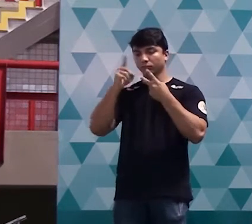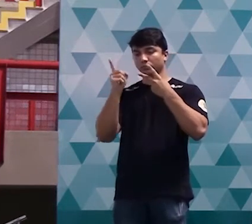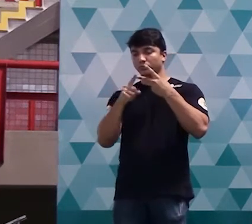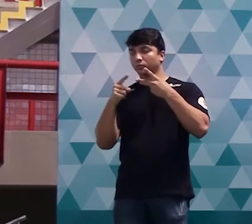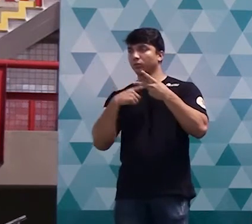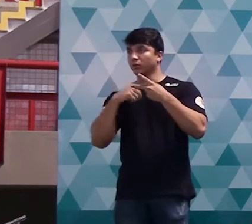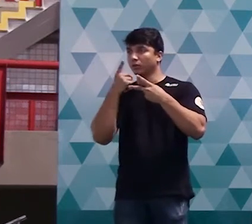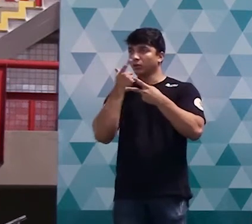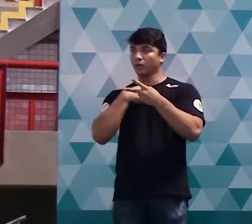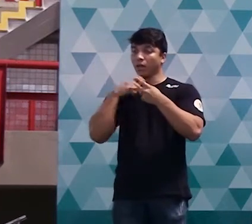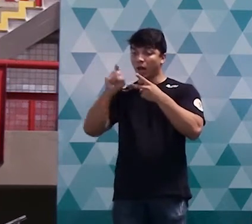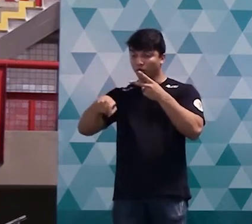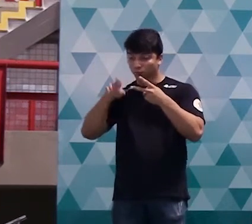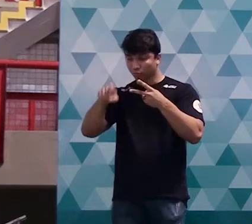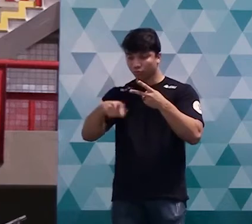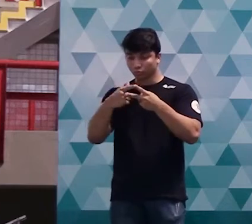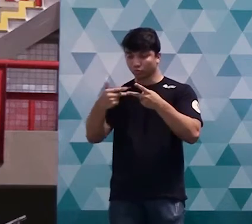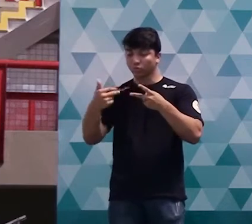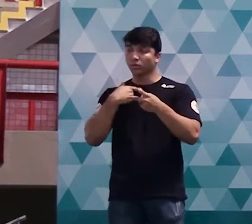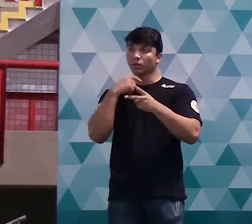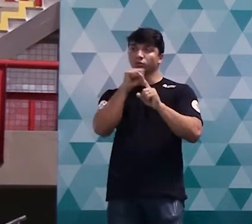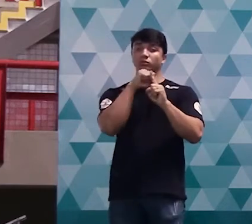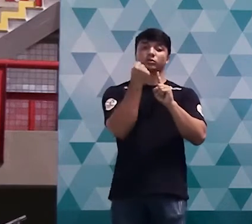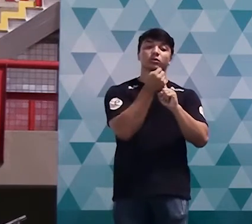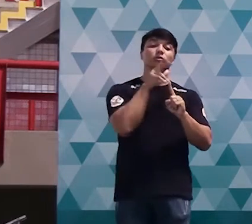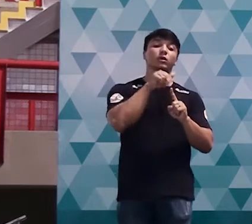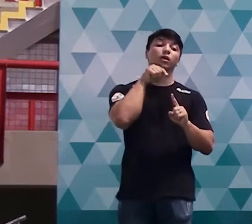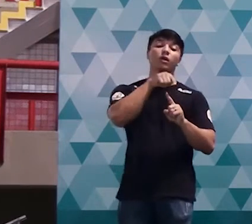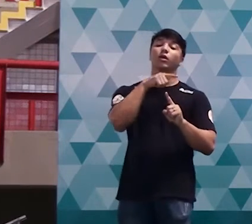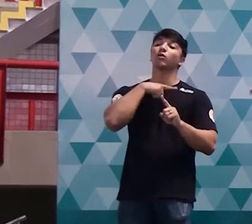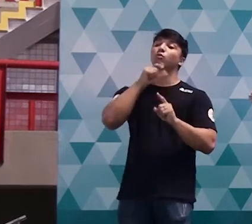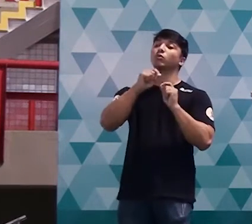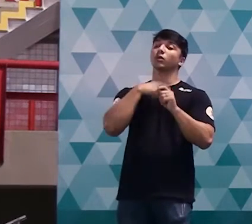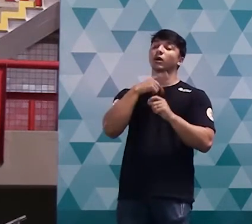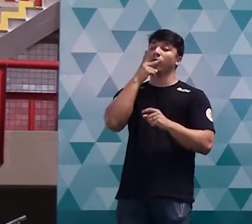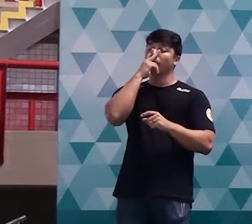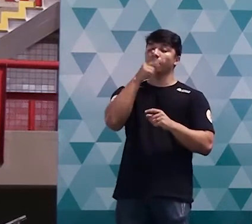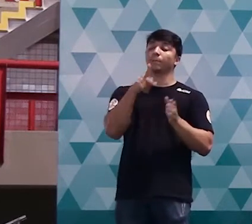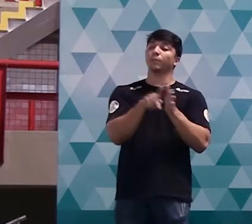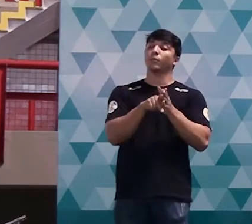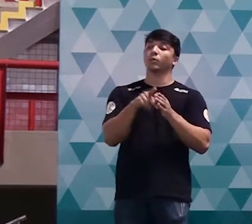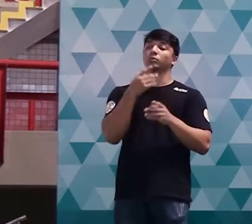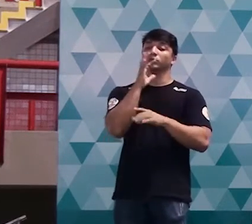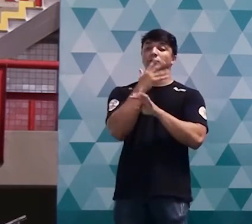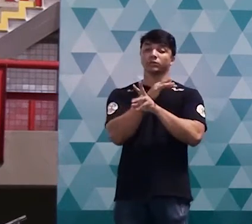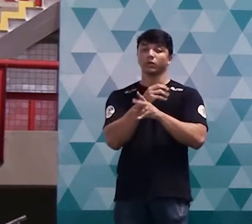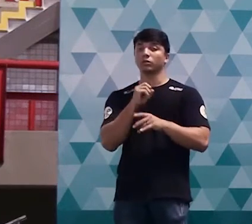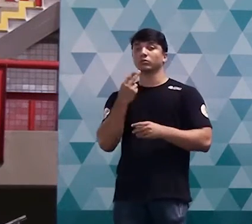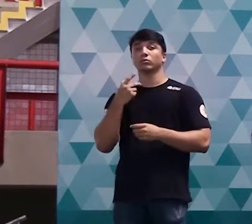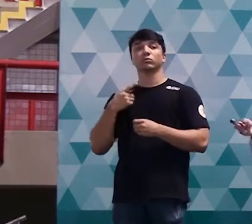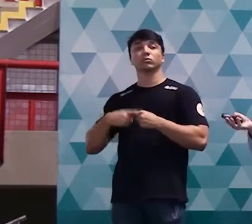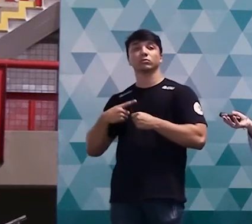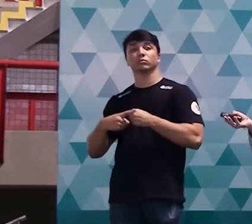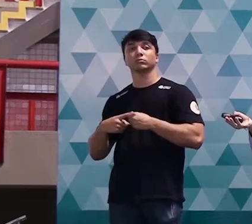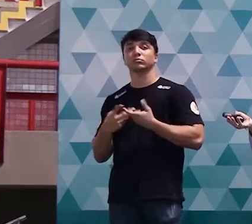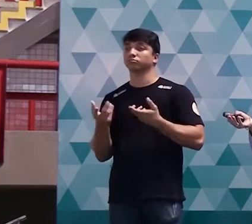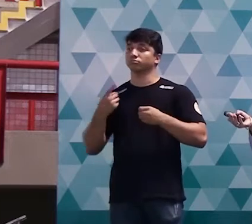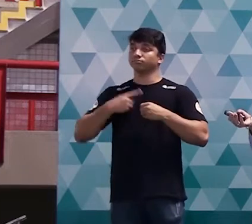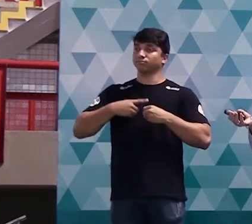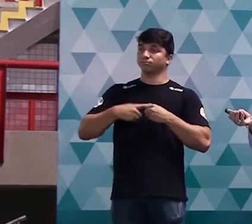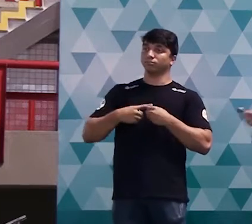economia se baseia na agricultura, essa sociedade vai ser uma sociedade urbana ou rural?